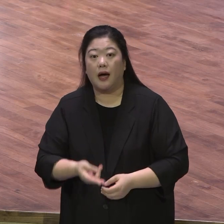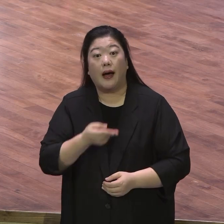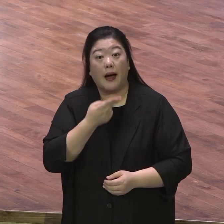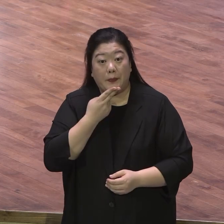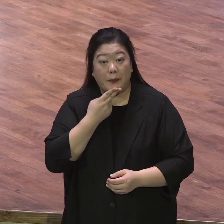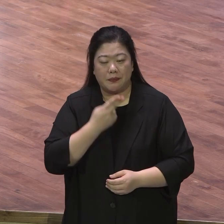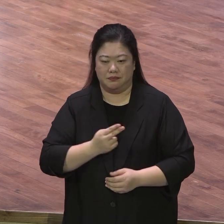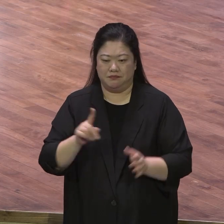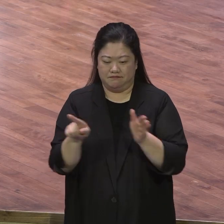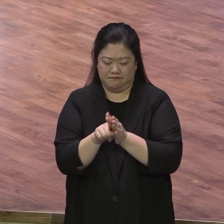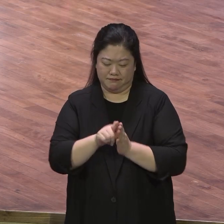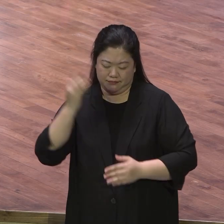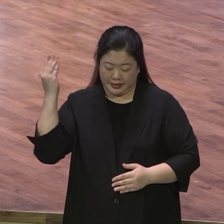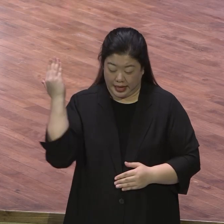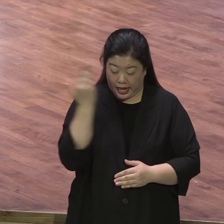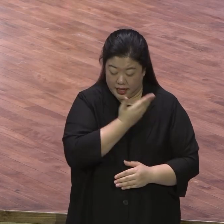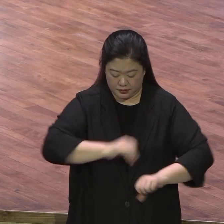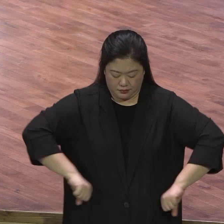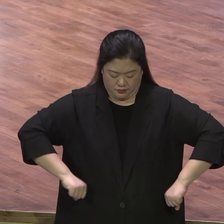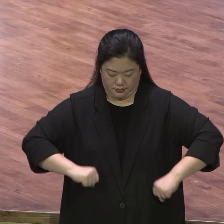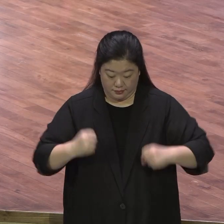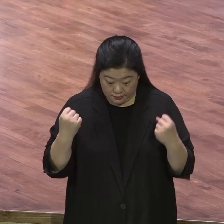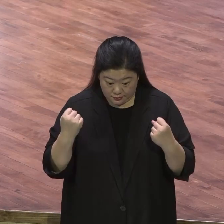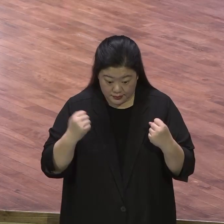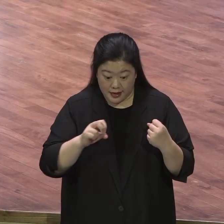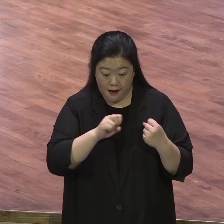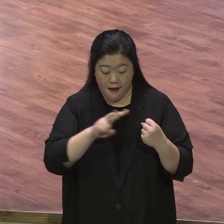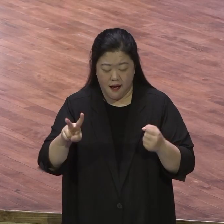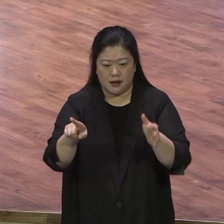믿고 순종하는 것이 신앙이에요